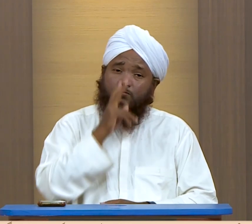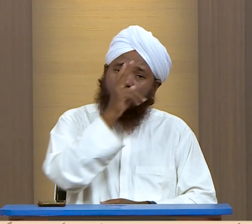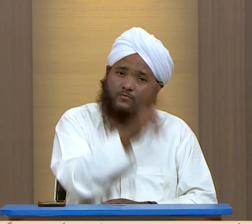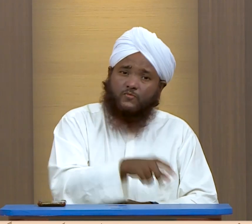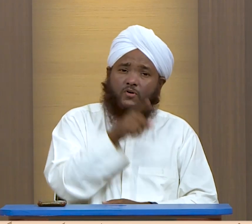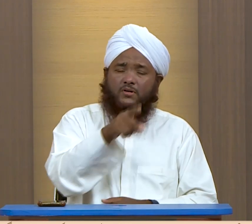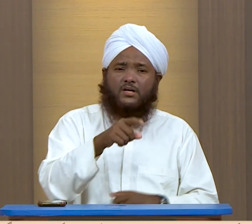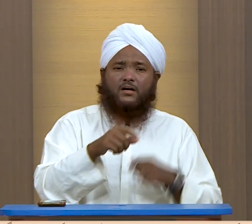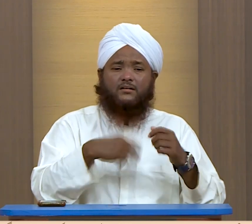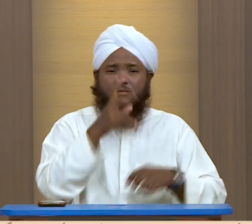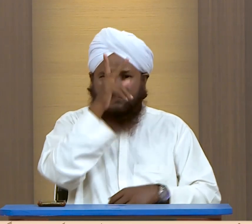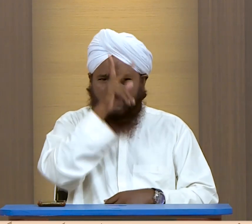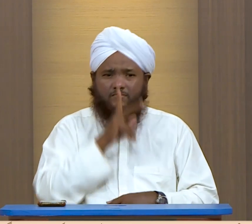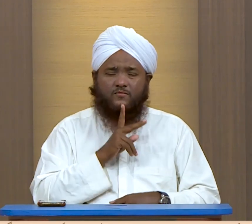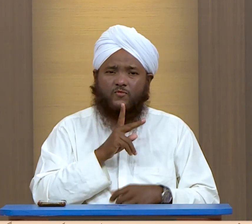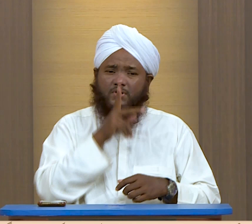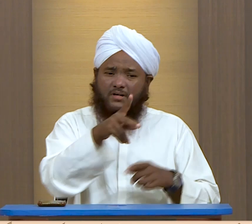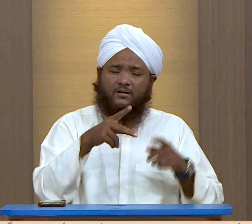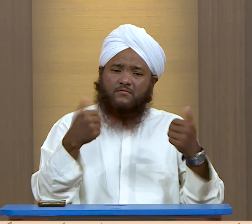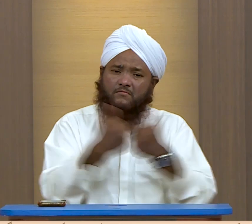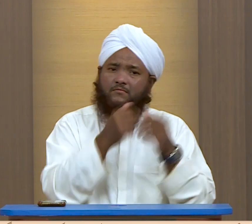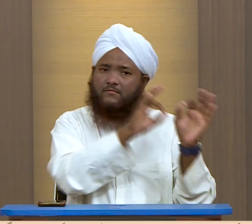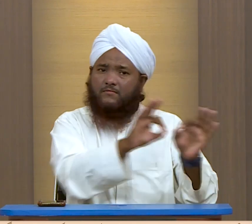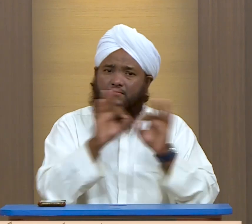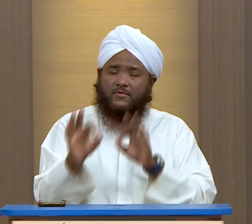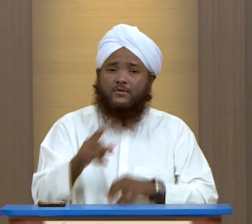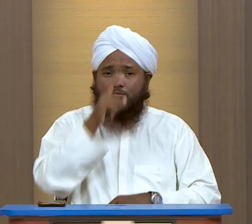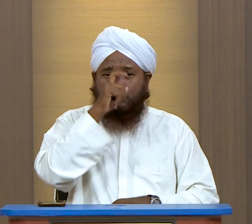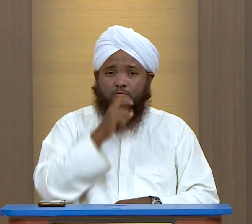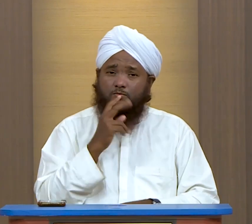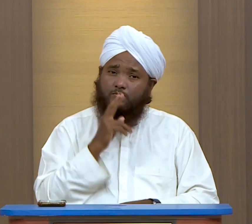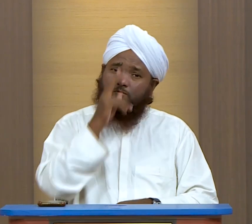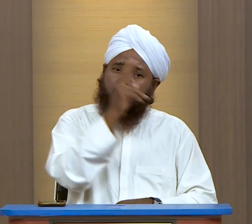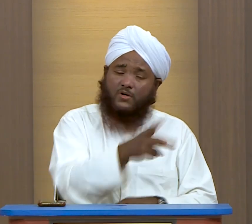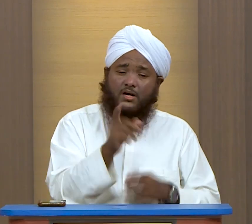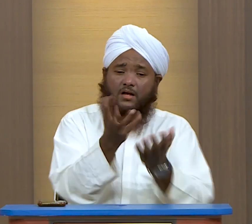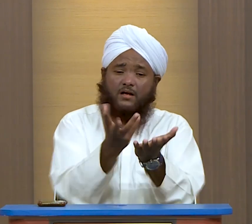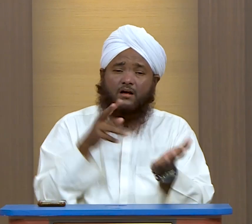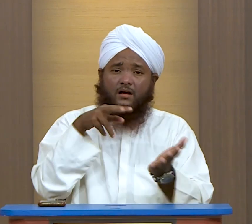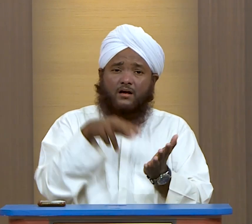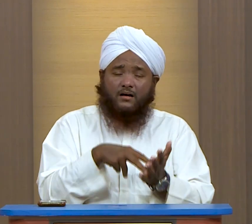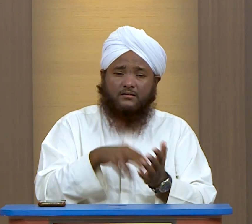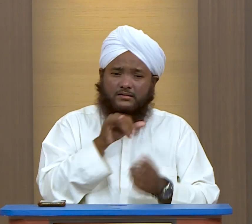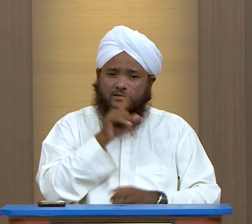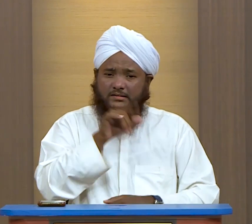علامتوں اور منافق کی نشانیوں میں سے ہے۔ جھوٹ بولنے والے قیامت کے دن اللہ پاک کے نزدیک سب سے